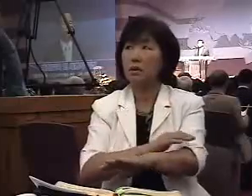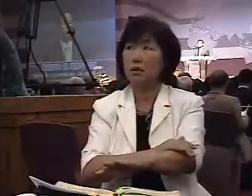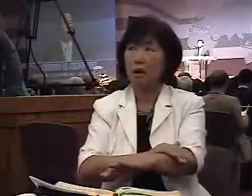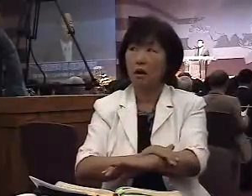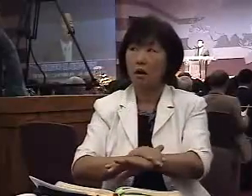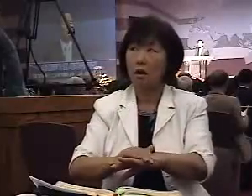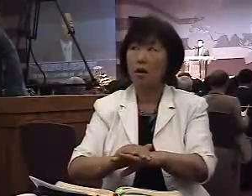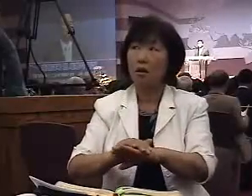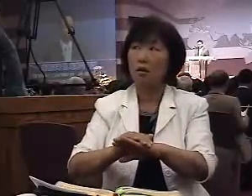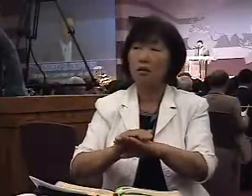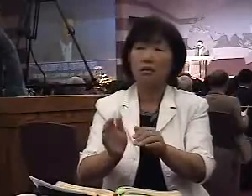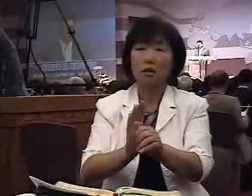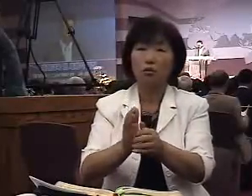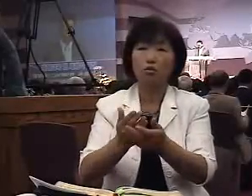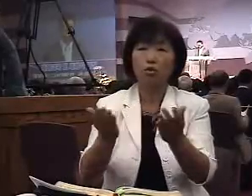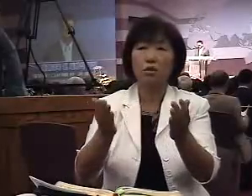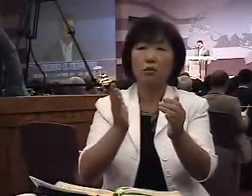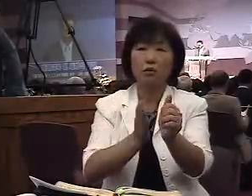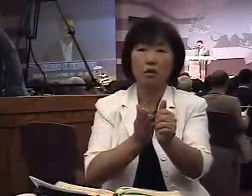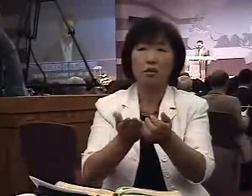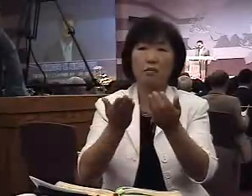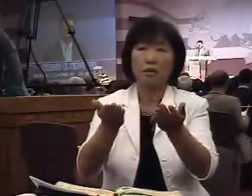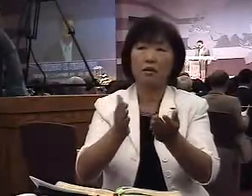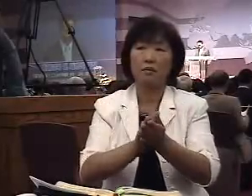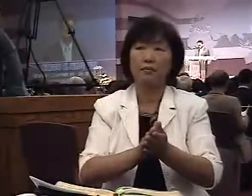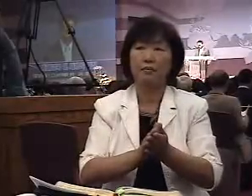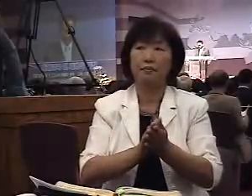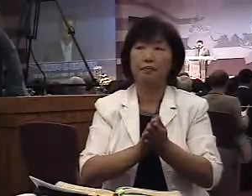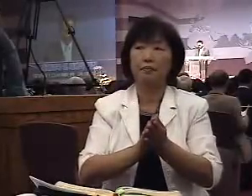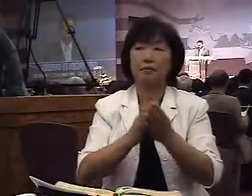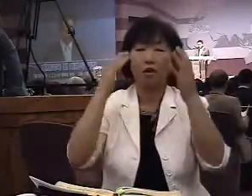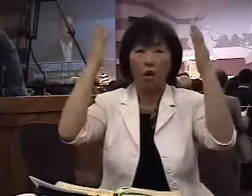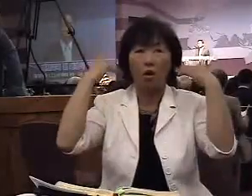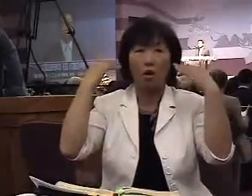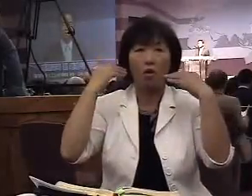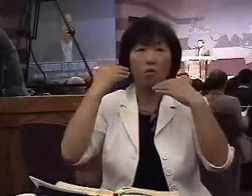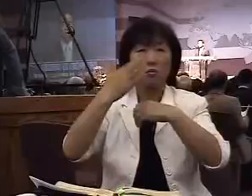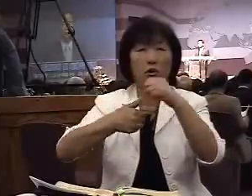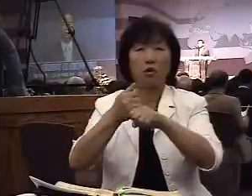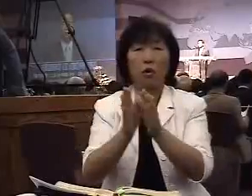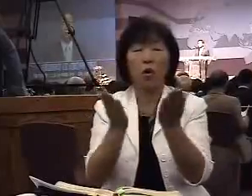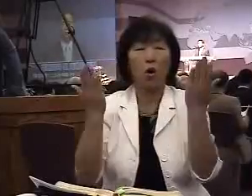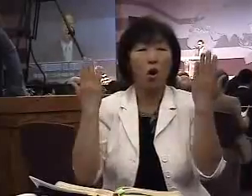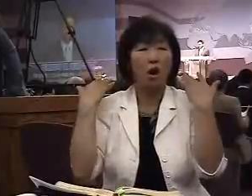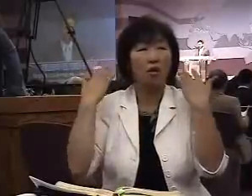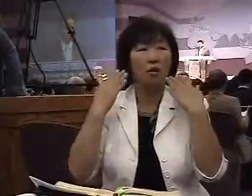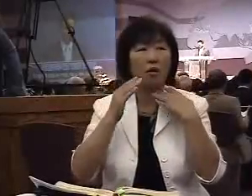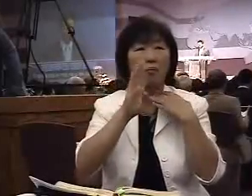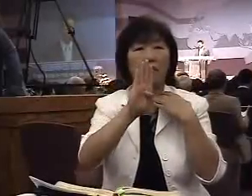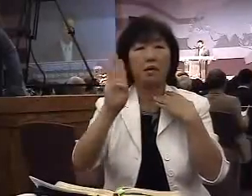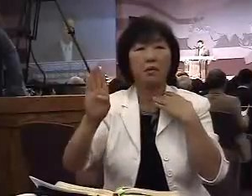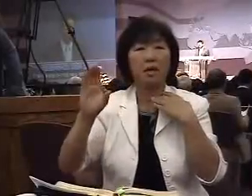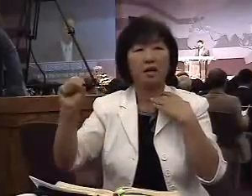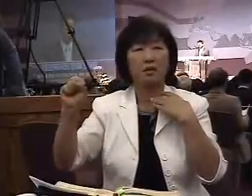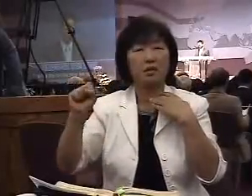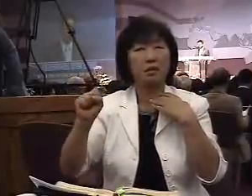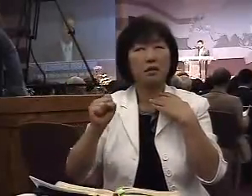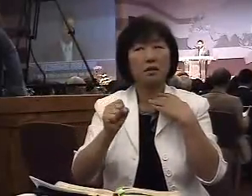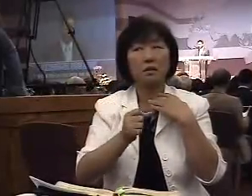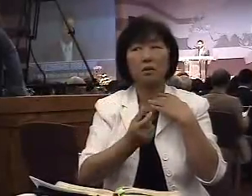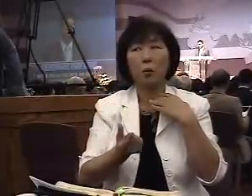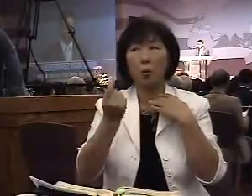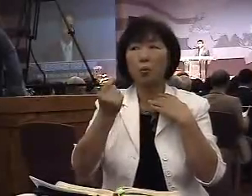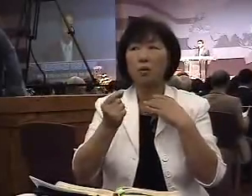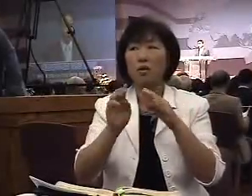잘 챙겨주시기를 부탁을 드리겠습니다. 여름성경학교 BBS가 이제 곧